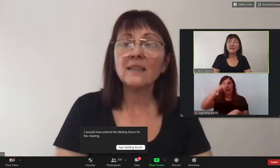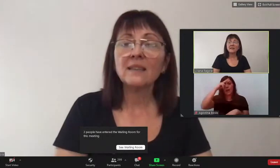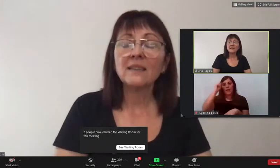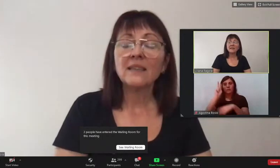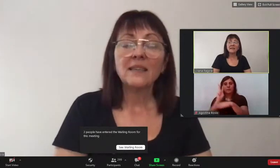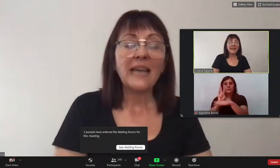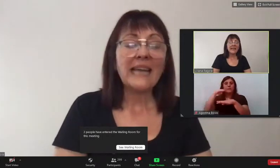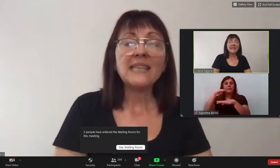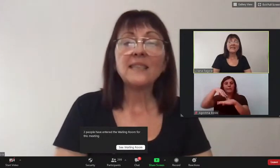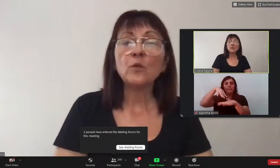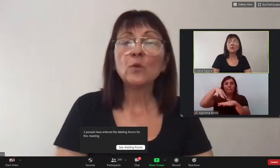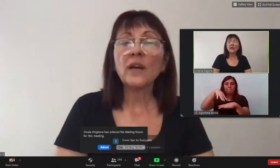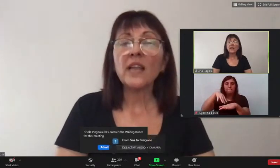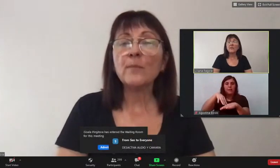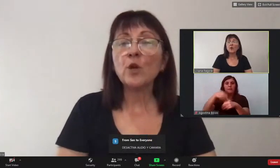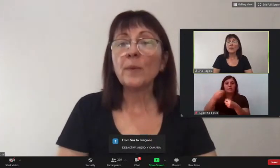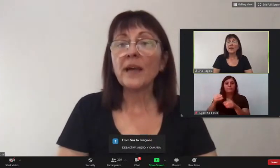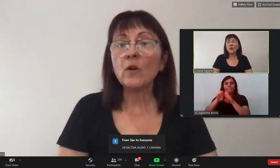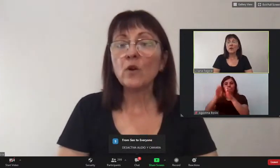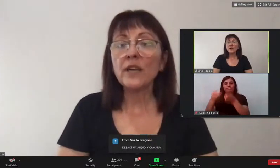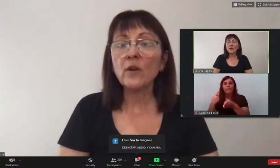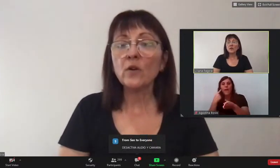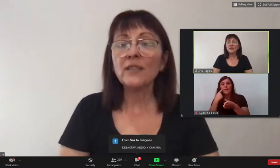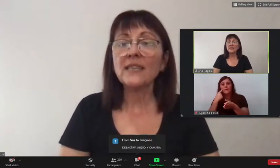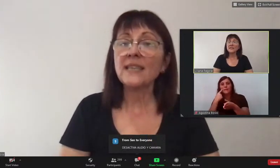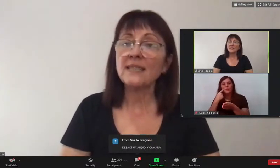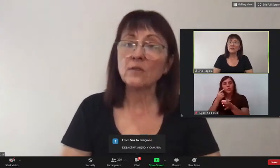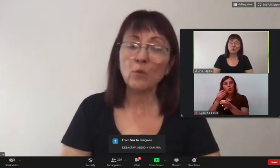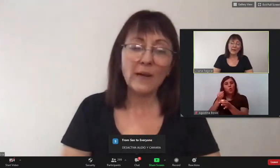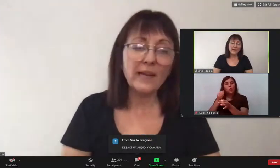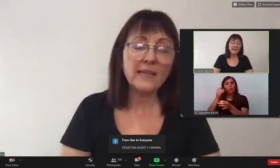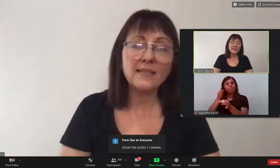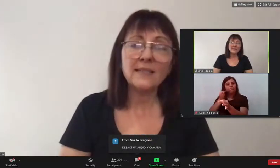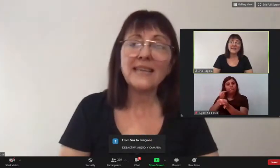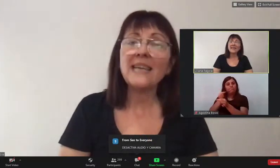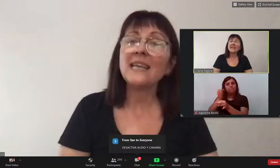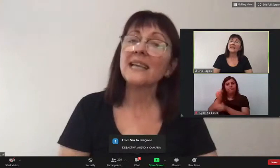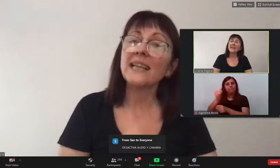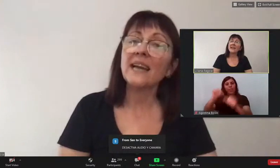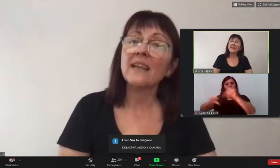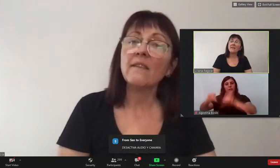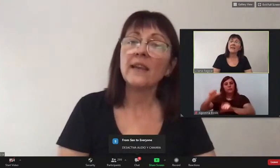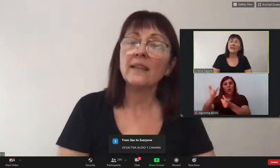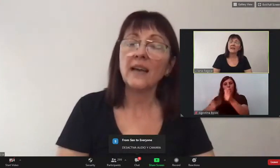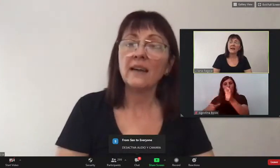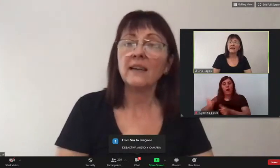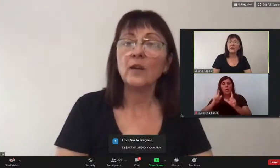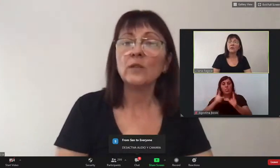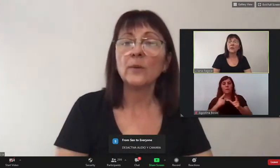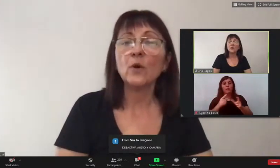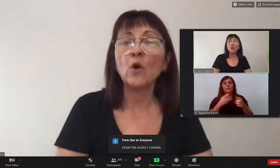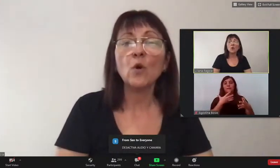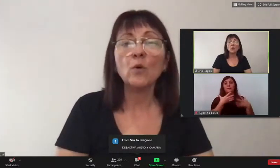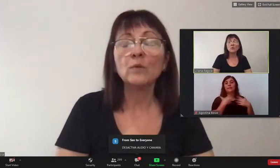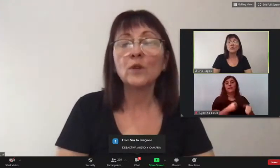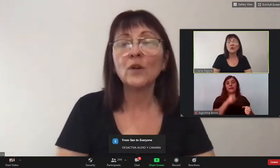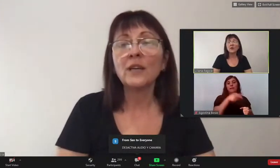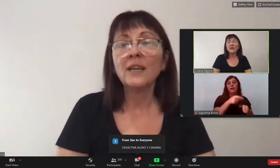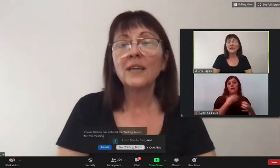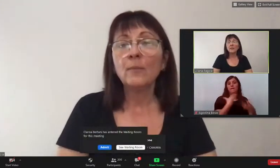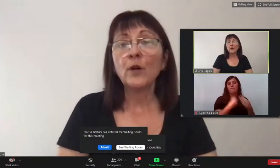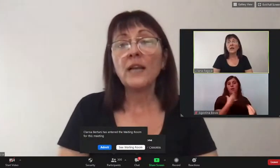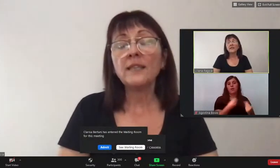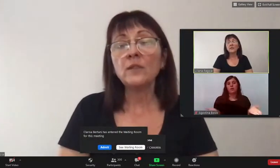María, en el Instituto Académico y Pedagógico de Ciencias Humanas y la Secretaría de Bienestar, en un trabajo